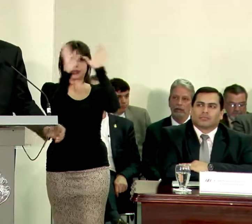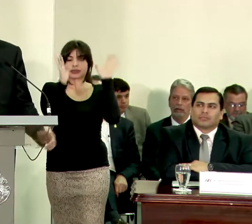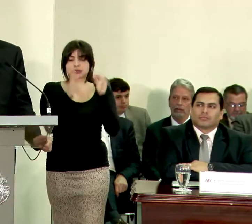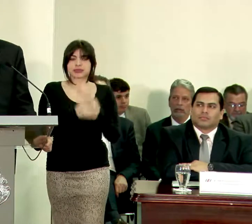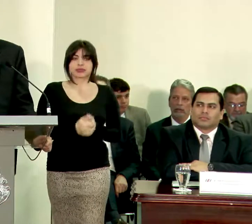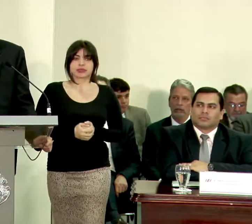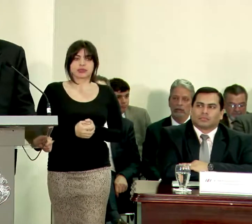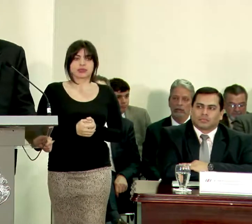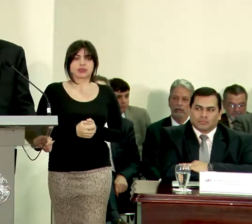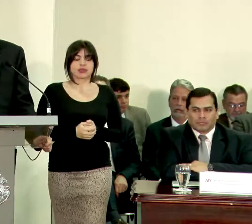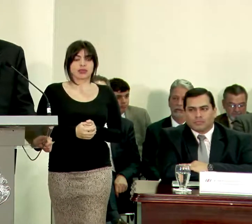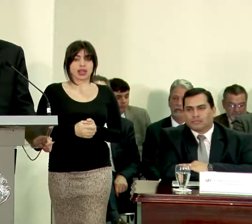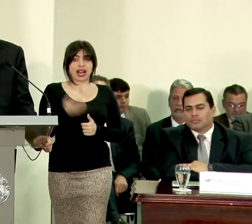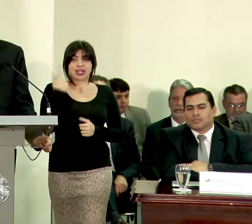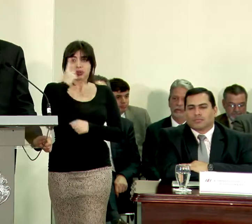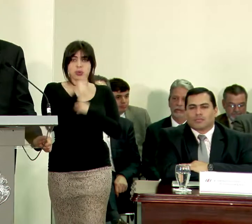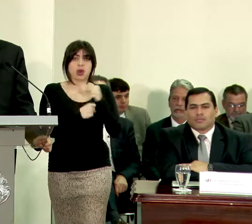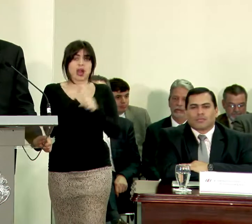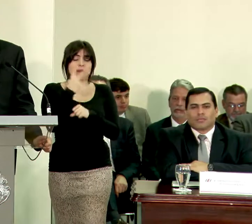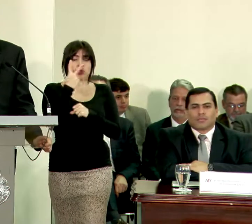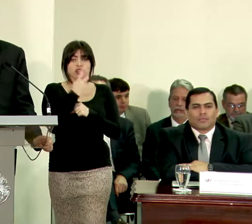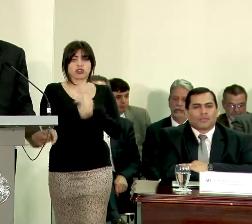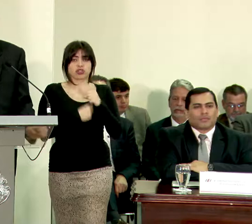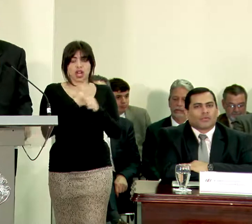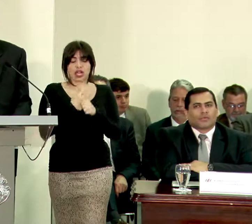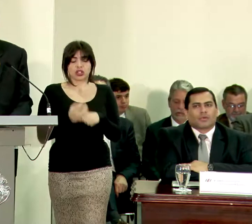hace año y medio, dos años.